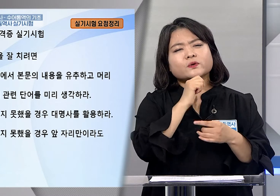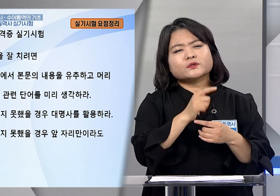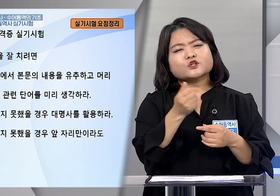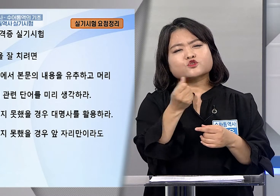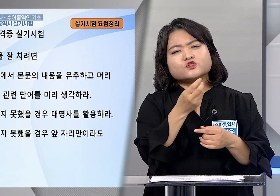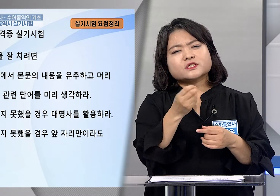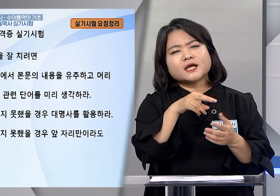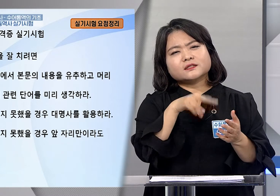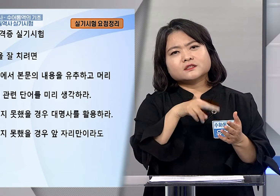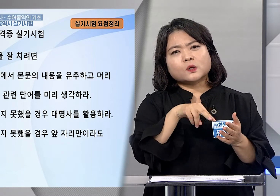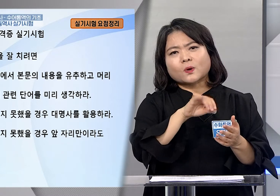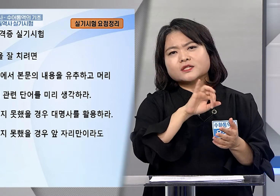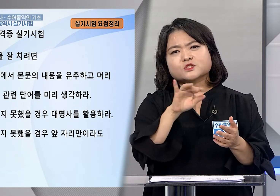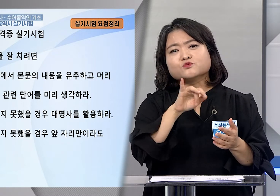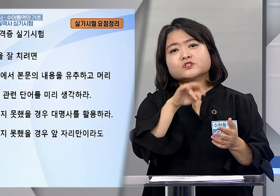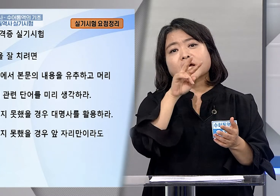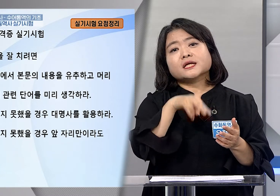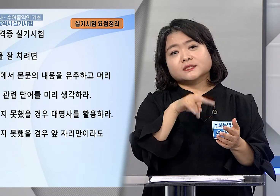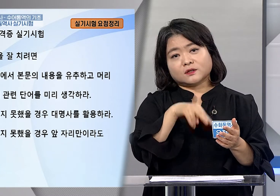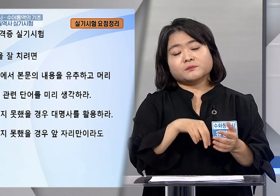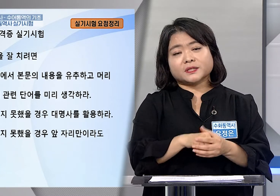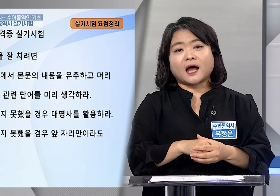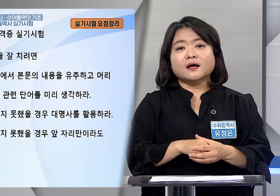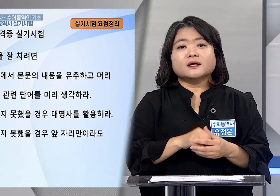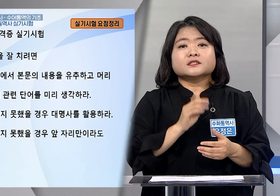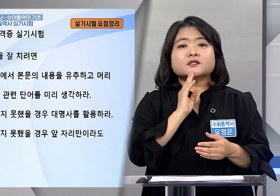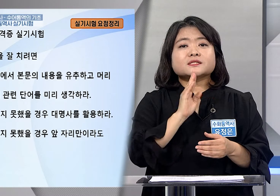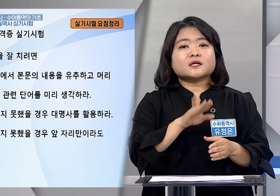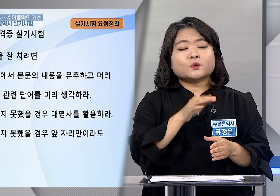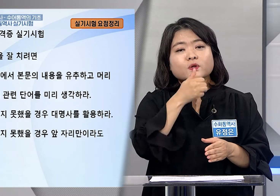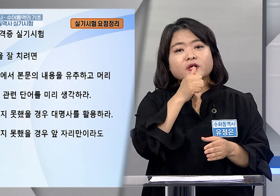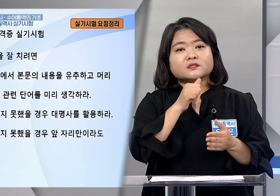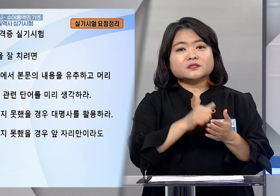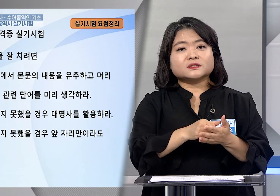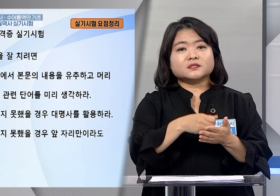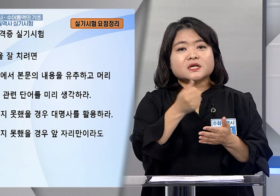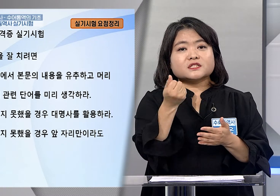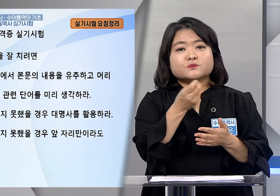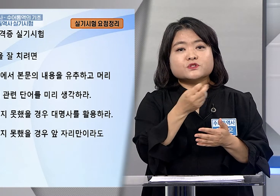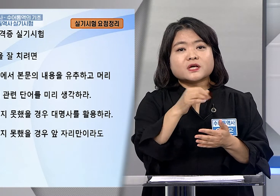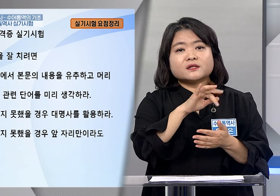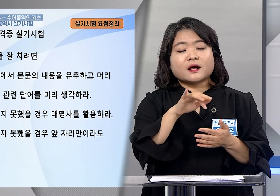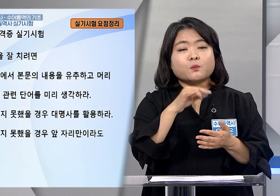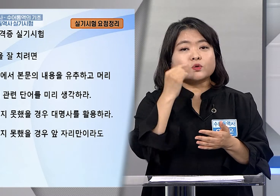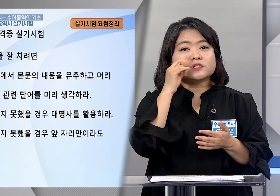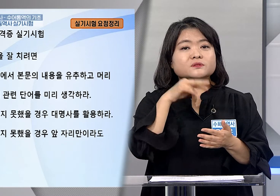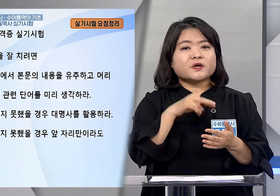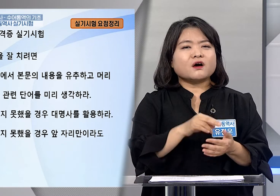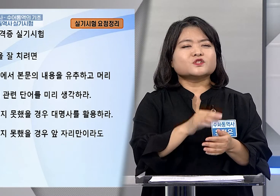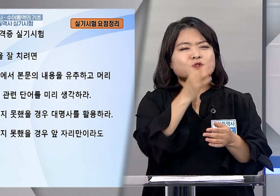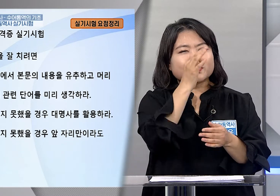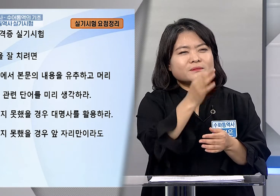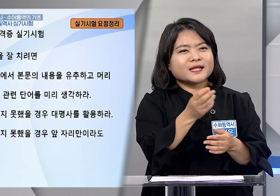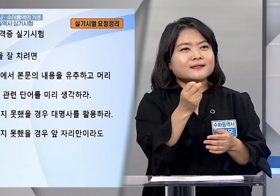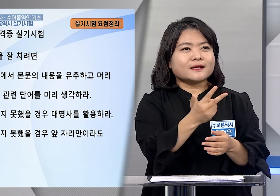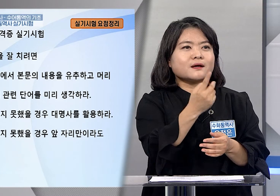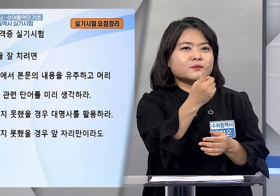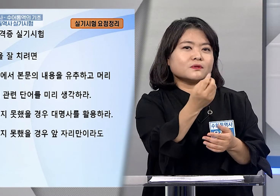게 숫자 있는 것과 지문자 있는 겁니다. 현장 통역에서는 지문자를 내가 못 읽으면 죄송합니다. 다시 한 번 더